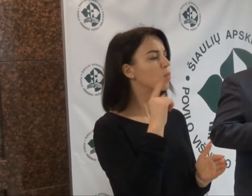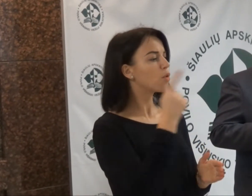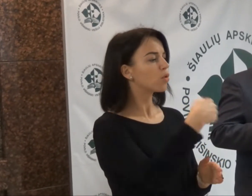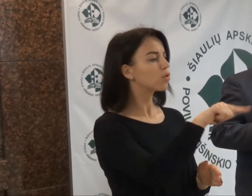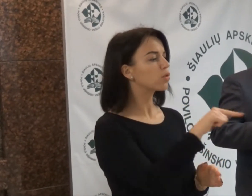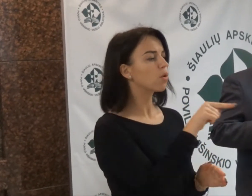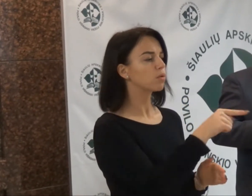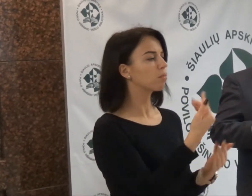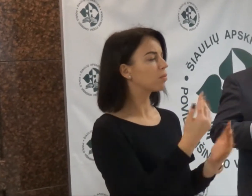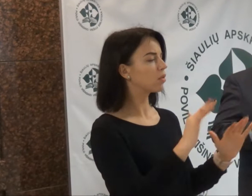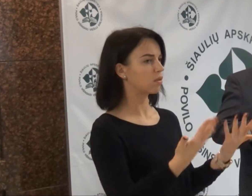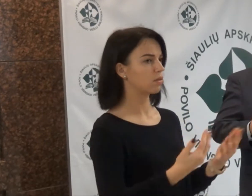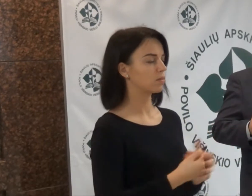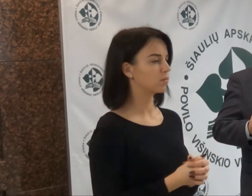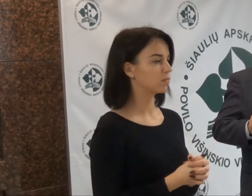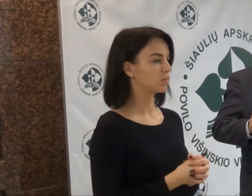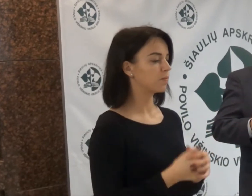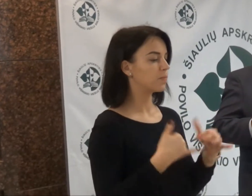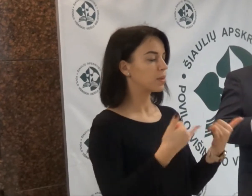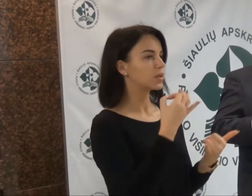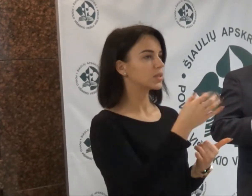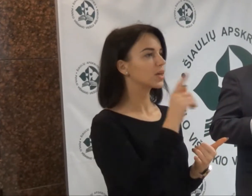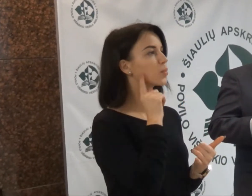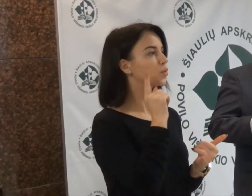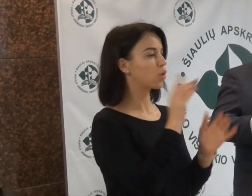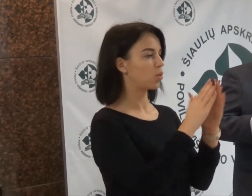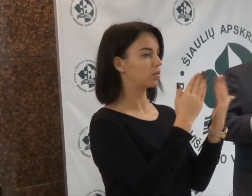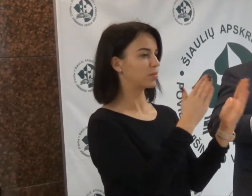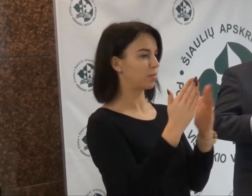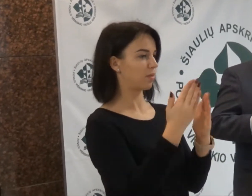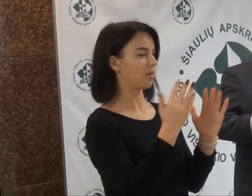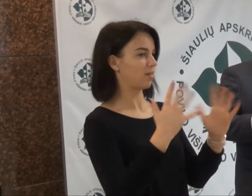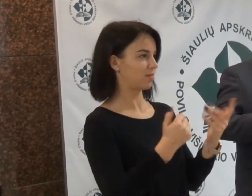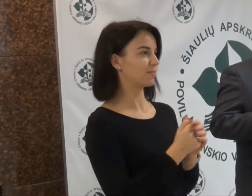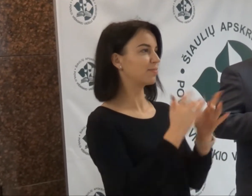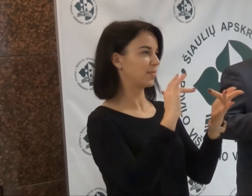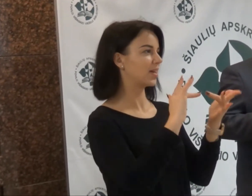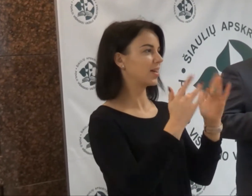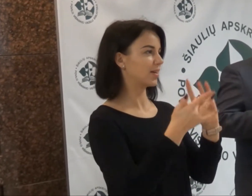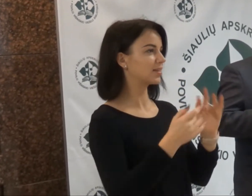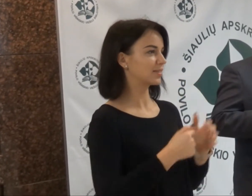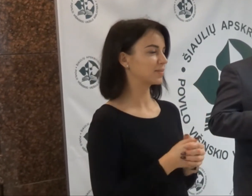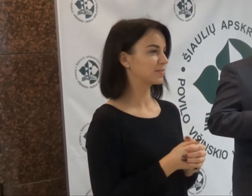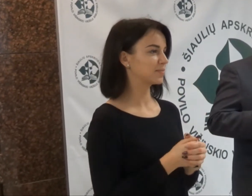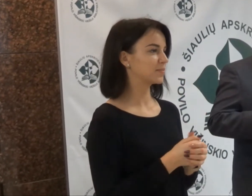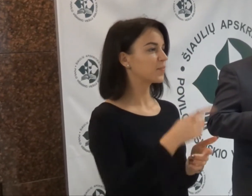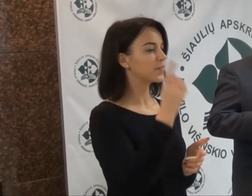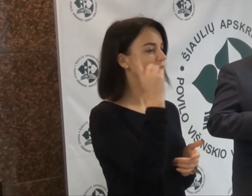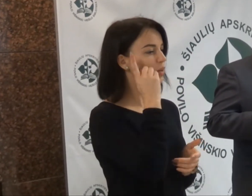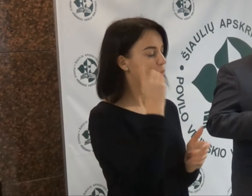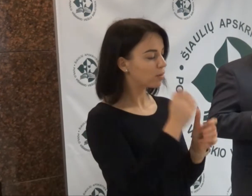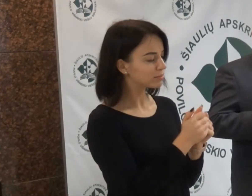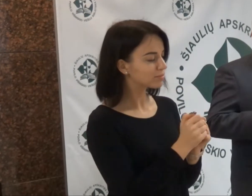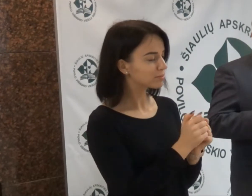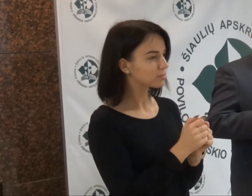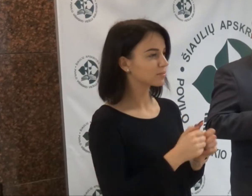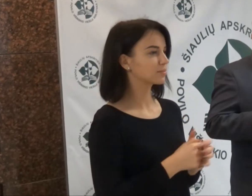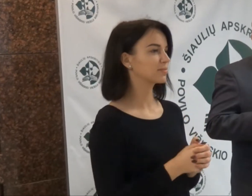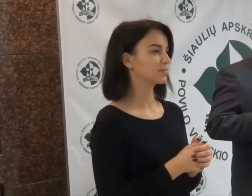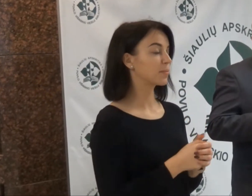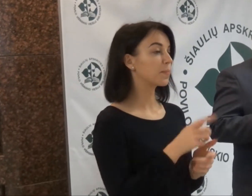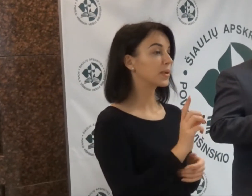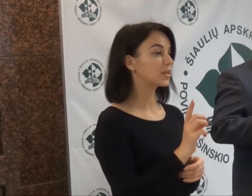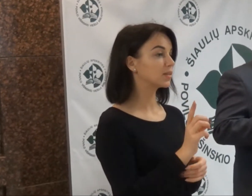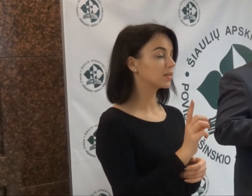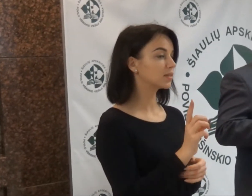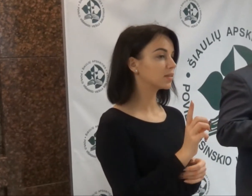jauniems žmonėms? Dabar sakoma, kad jaunimo biblioteka tai internetas, tai mobilusis telefonas.